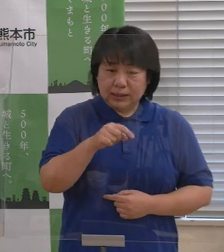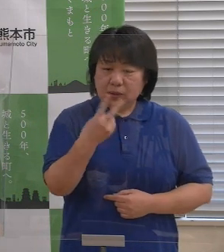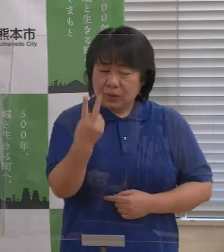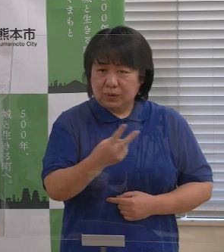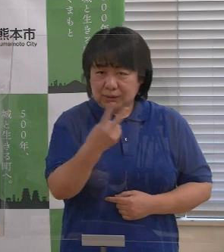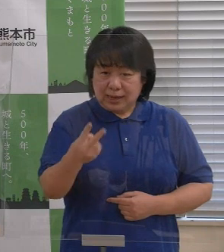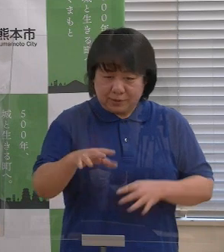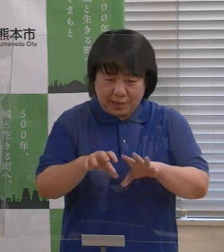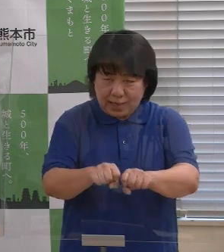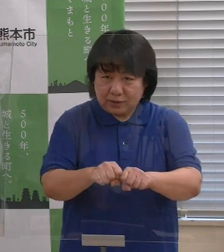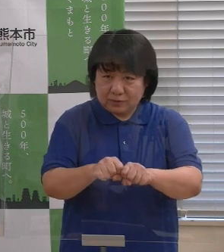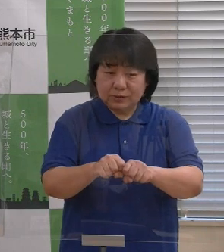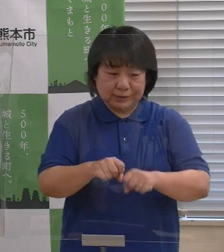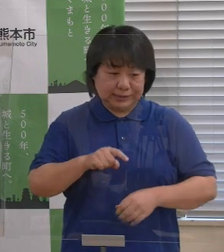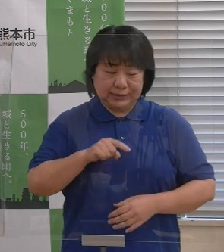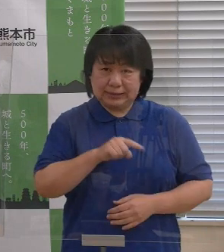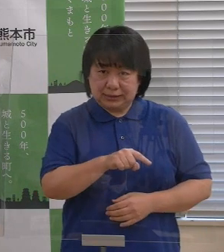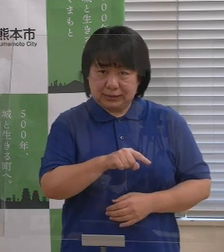めて指示をいたしました。